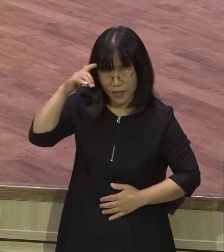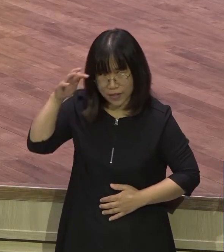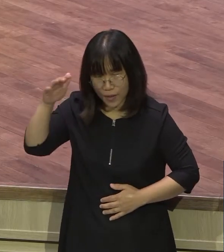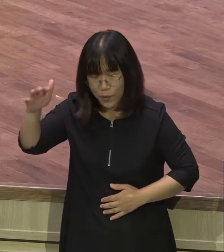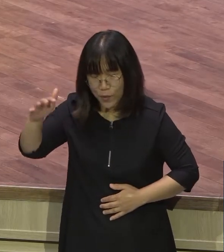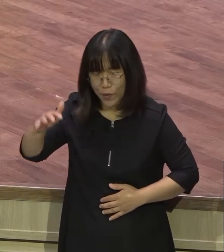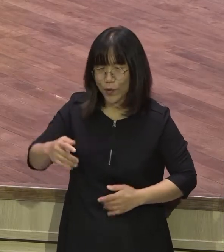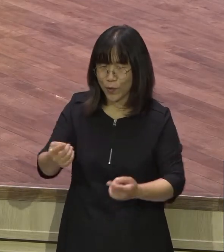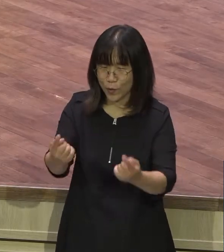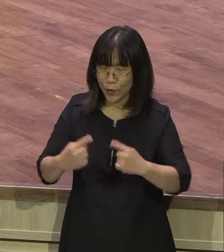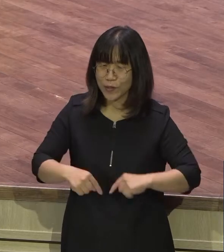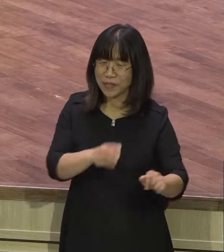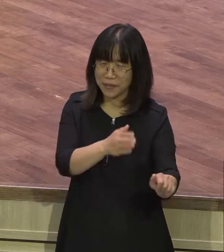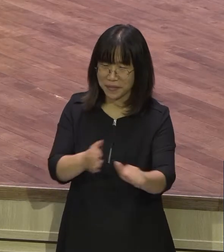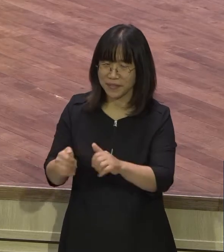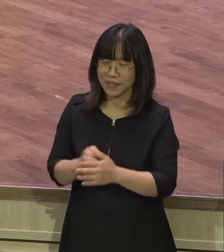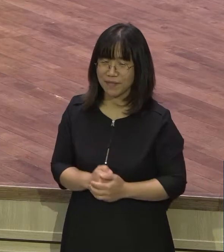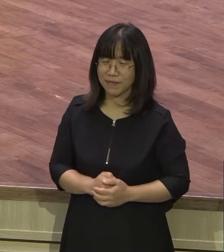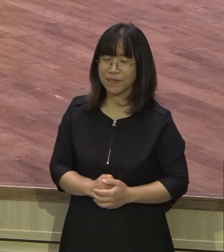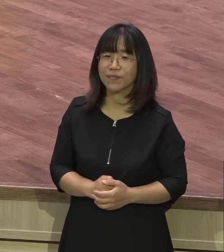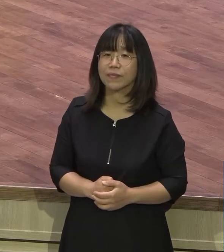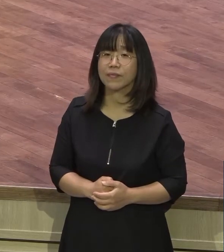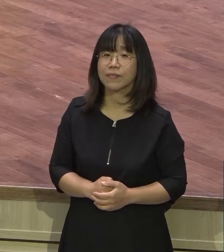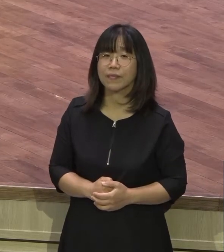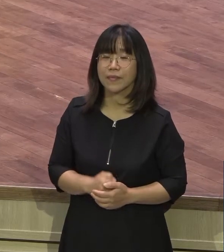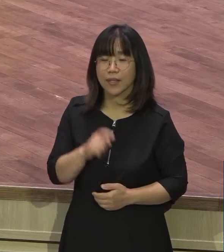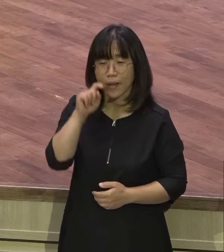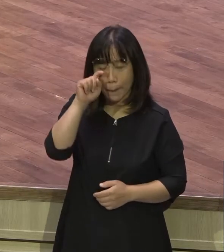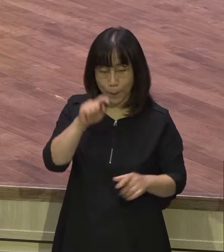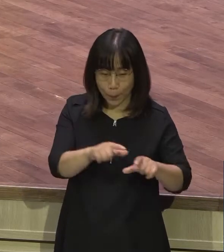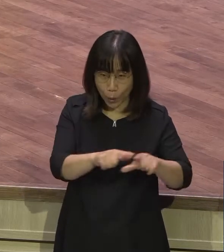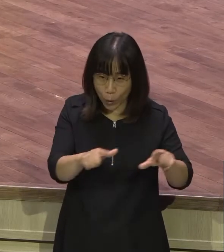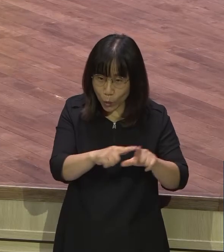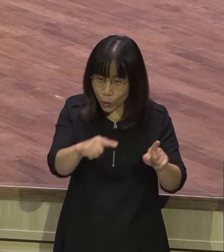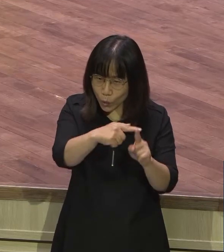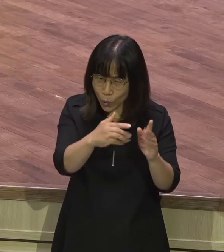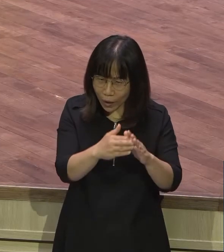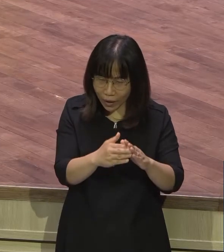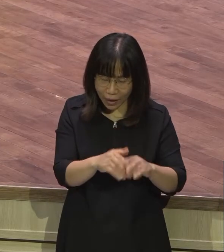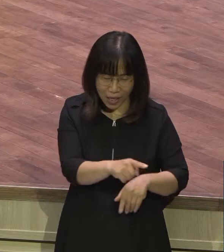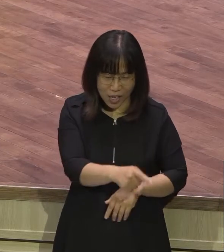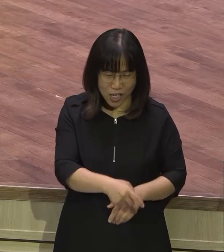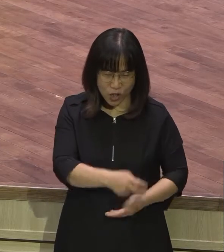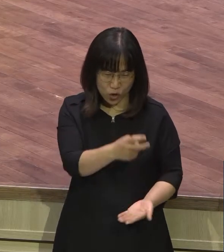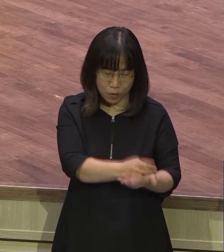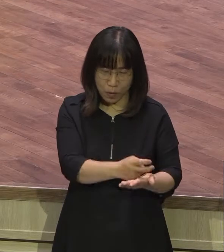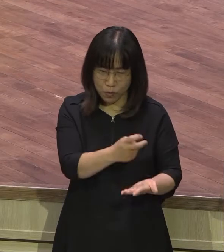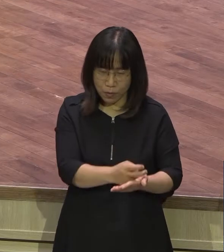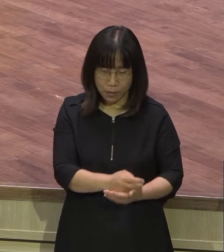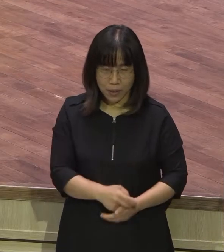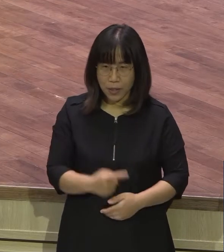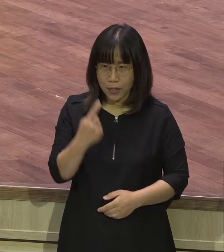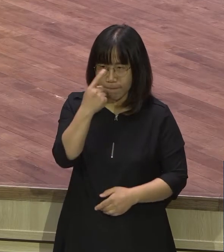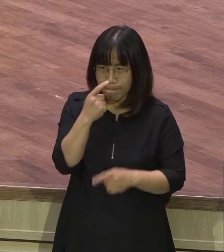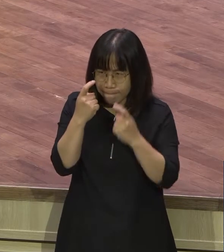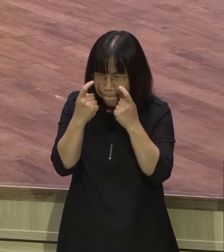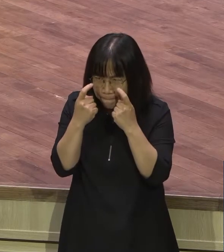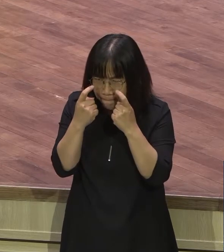바랍니다 축제의 장으로 다 일반 교회 부공안되는 교회들 일법 충만한 교회들 싸우러 가요 싸우러